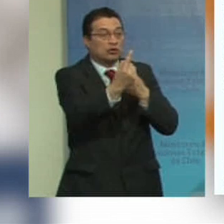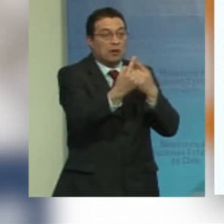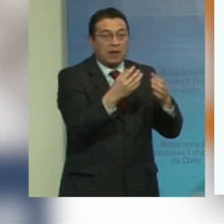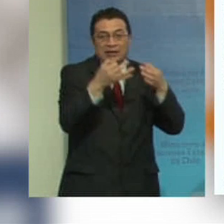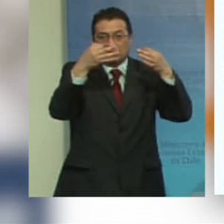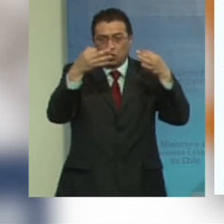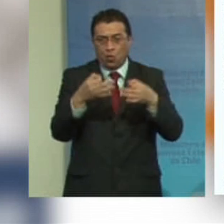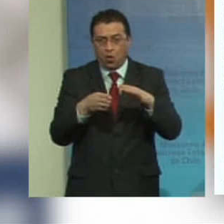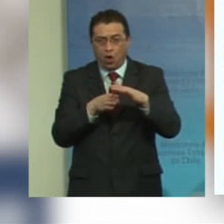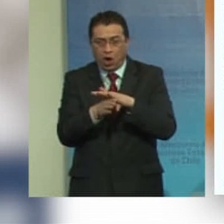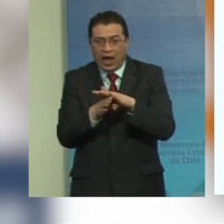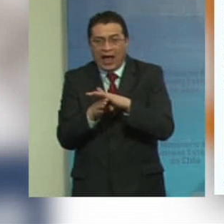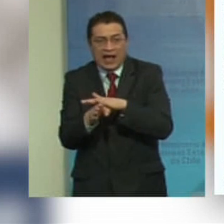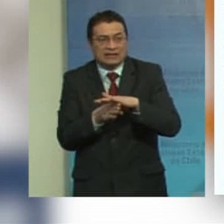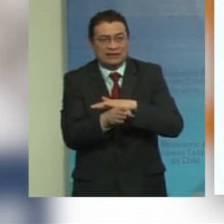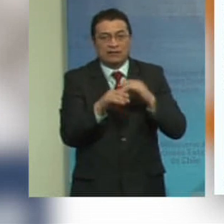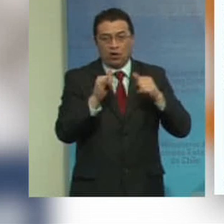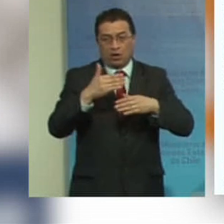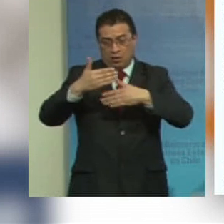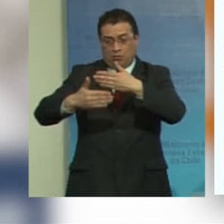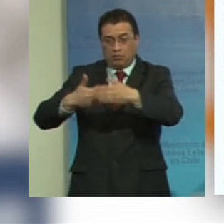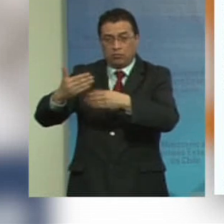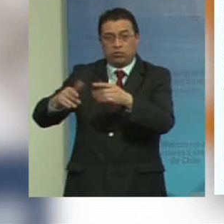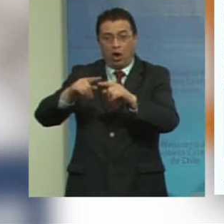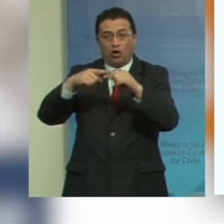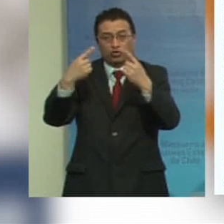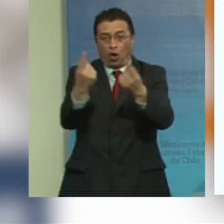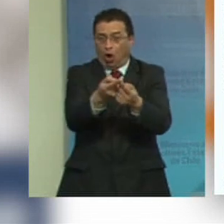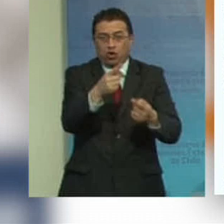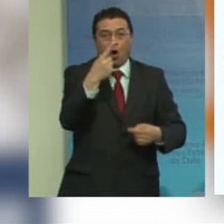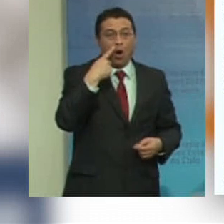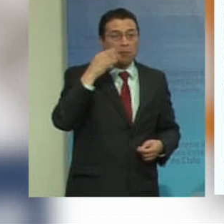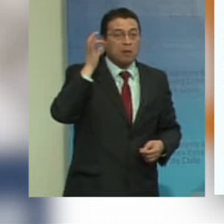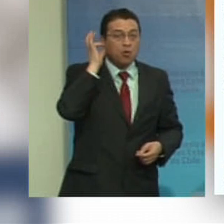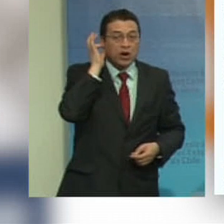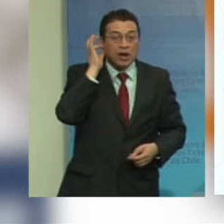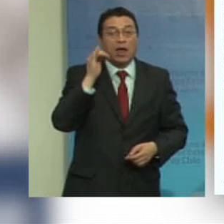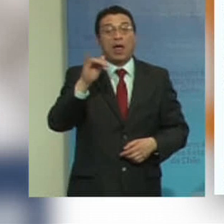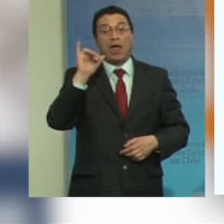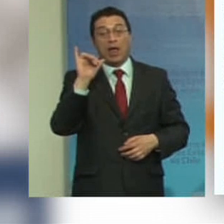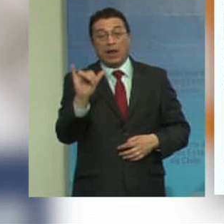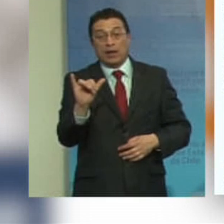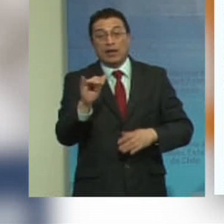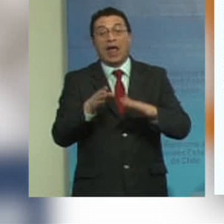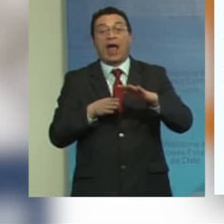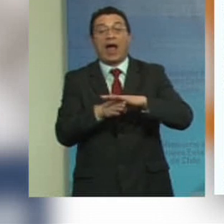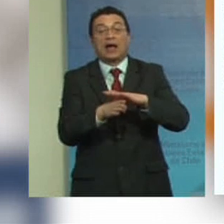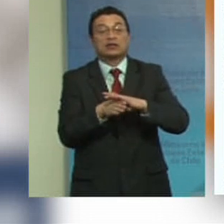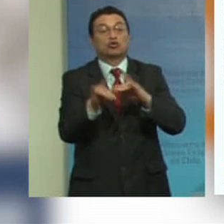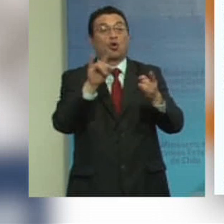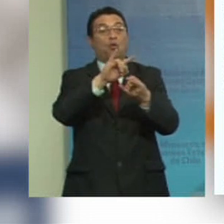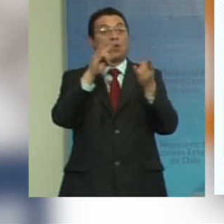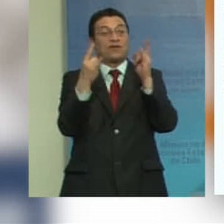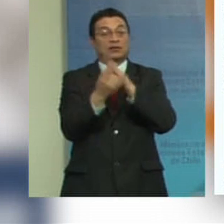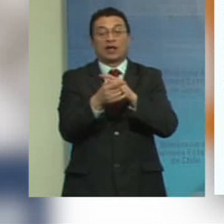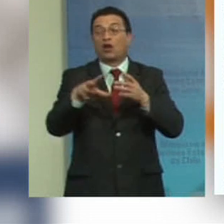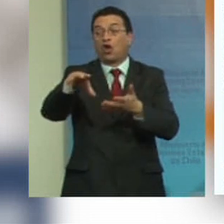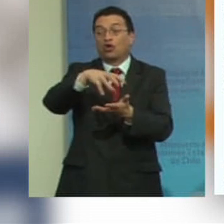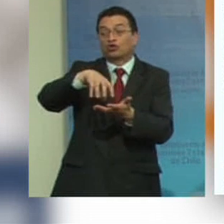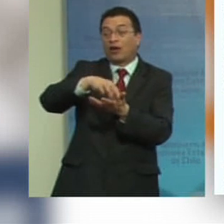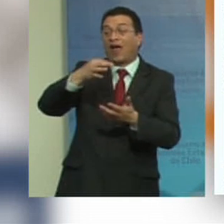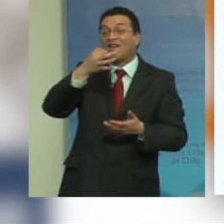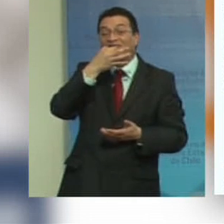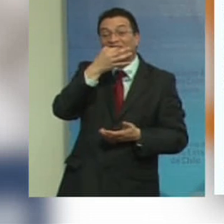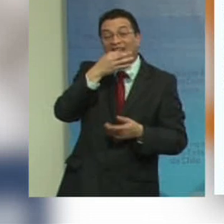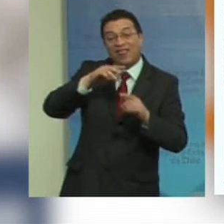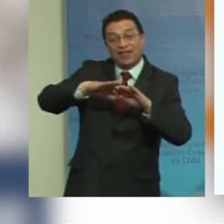asequibles accesibles y sostenibles para todos y todas y la el acceso universal a zonas verdes y espacios